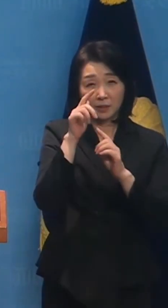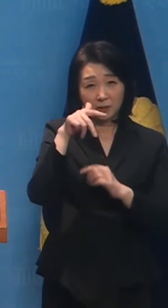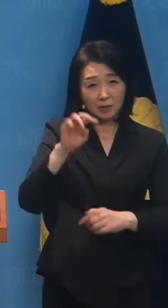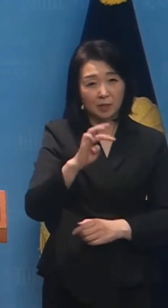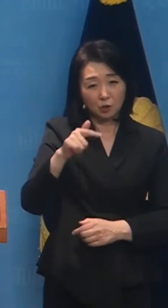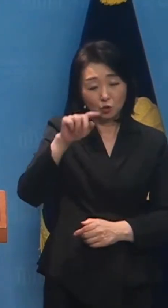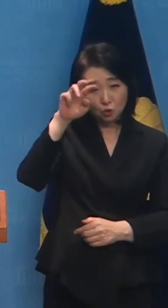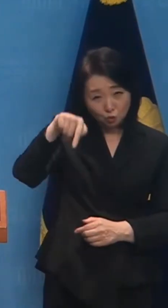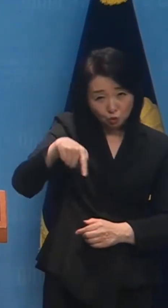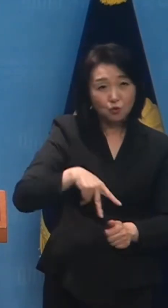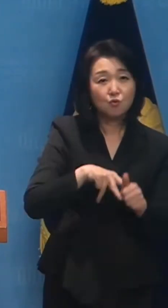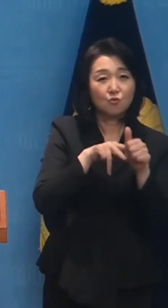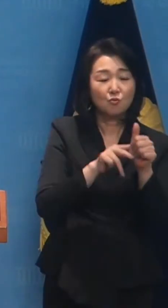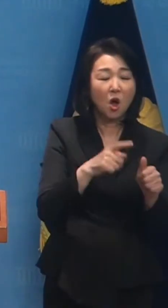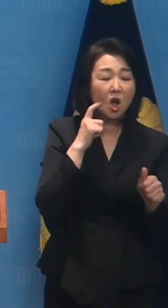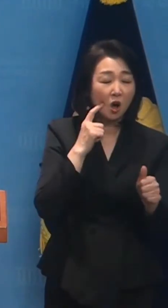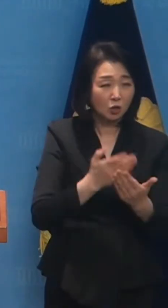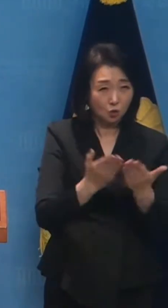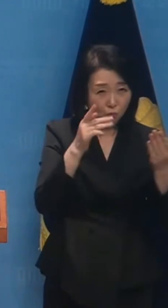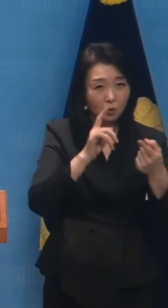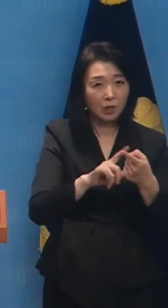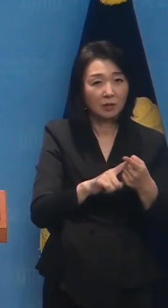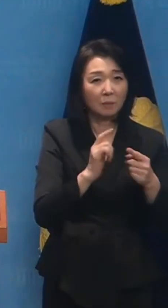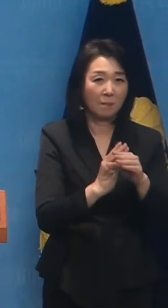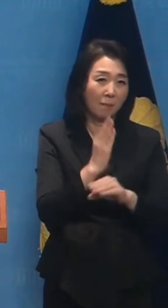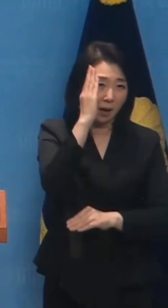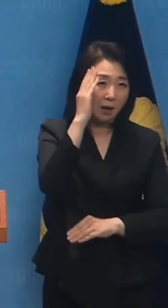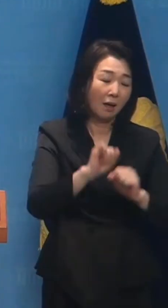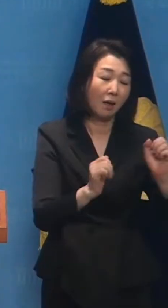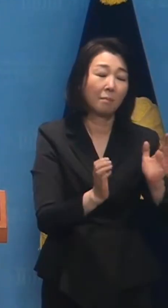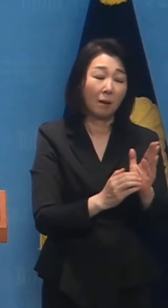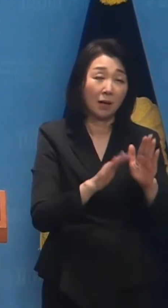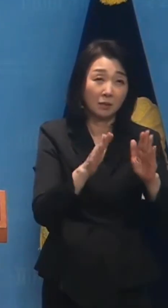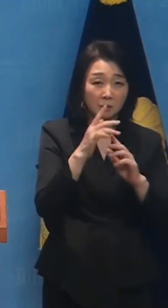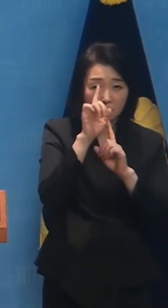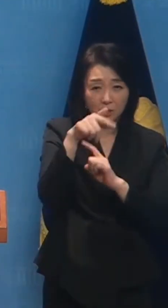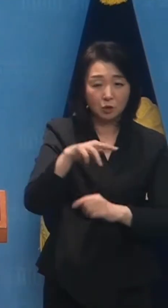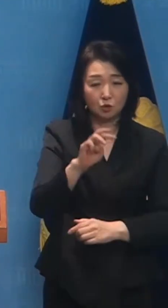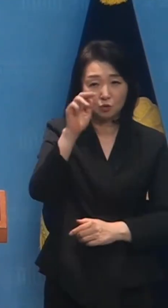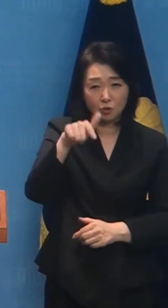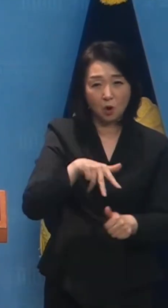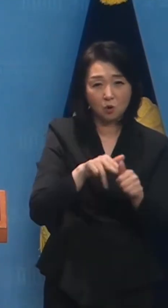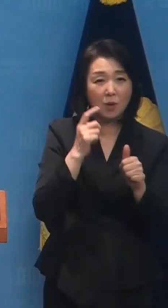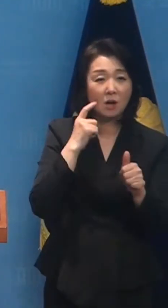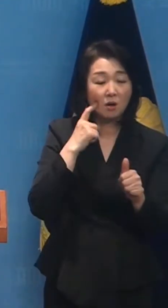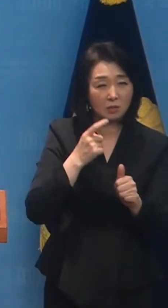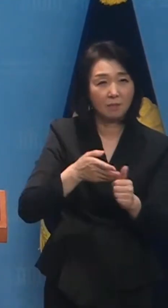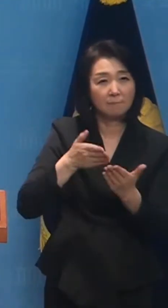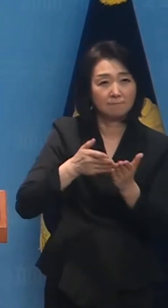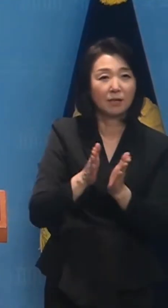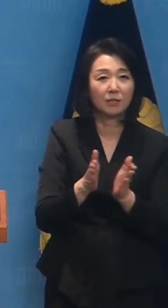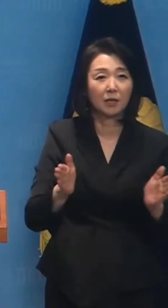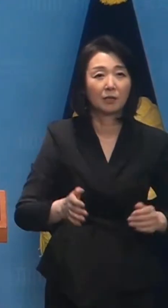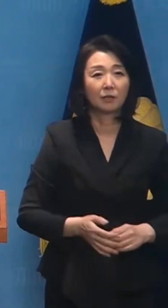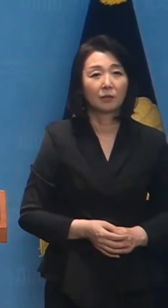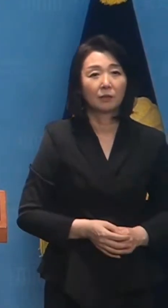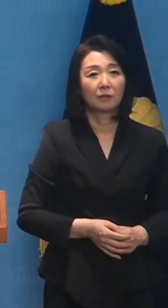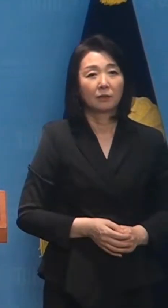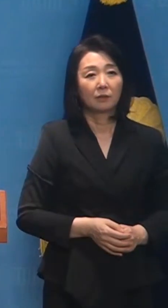대선 후보의 허위사실 유포 행위가 도를 넘어 별도로 이준석 후보의 거짓말 시리즈를 시작하도록